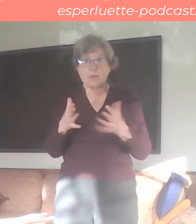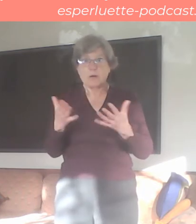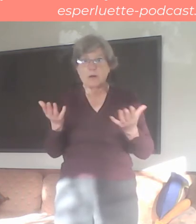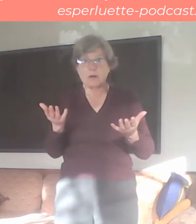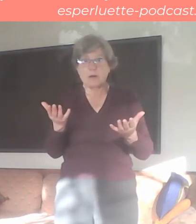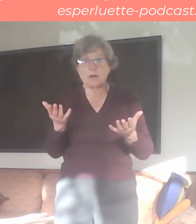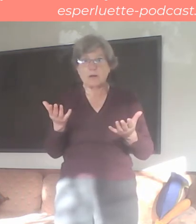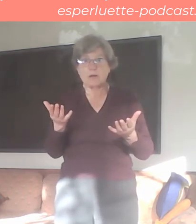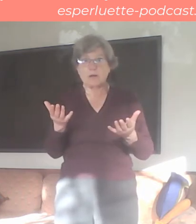ça implique que